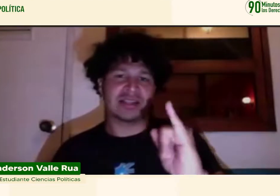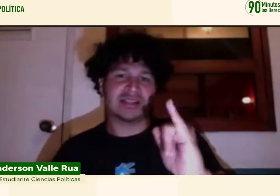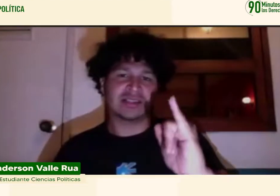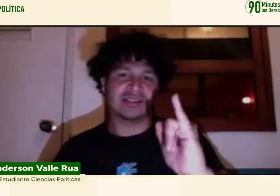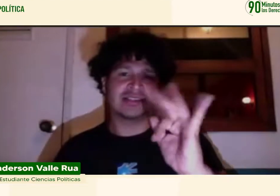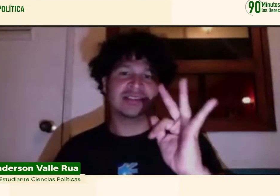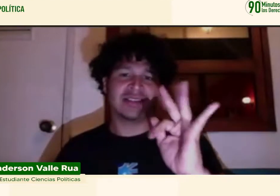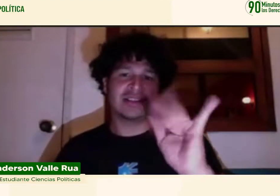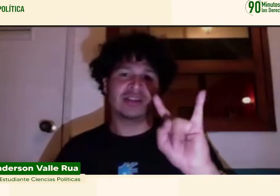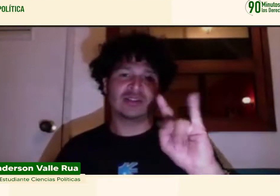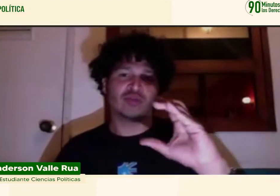e incluso